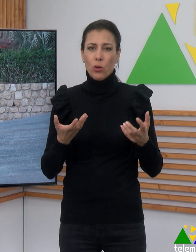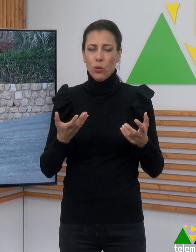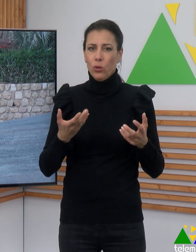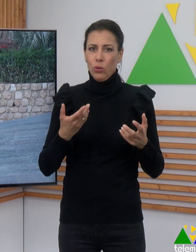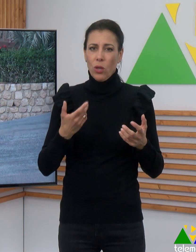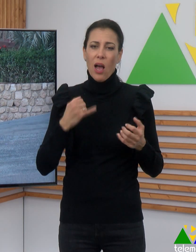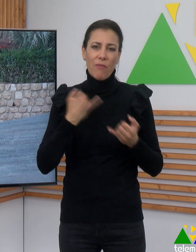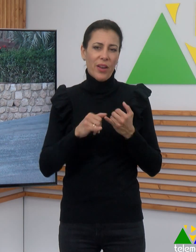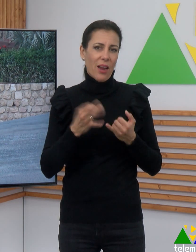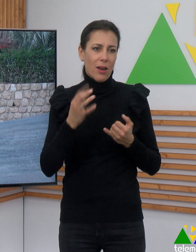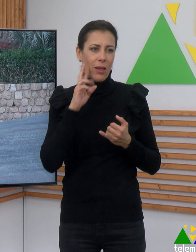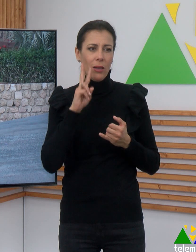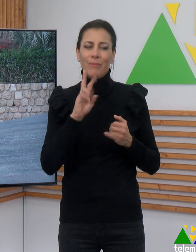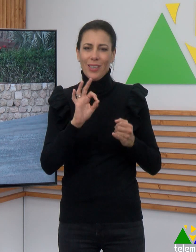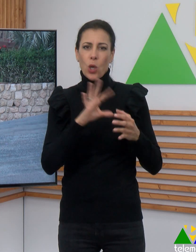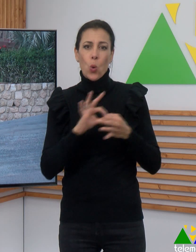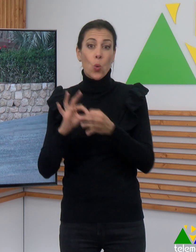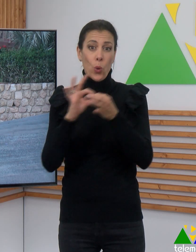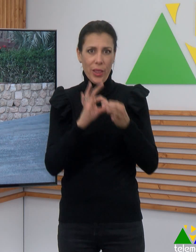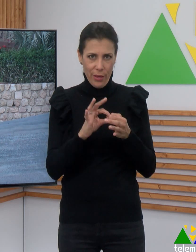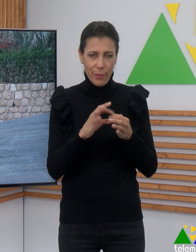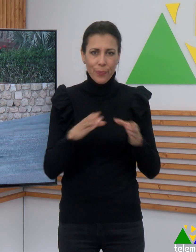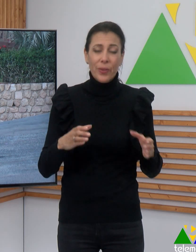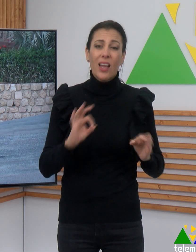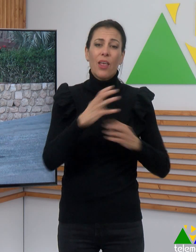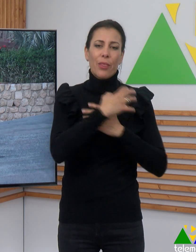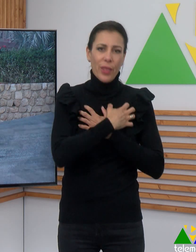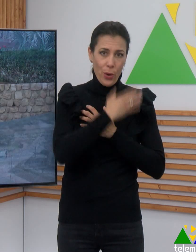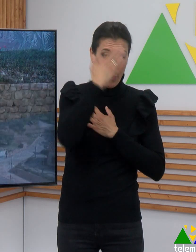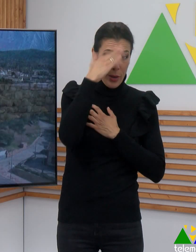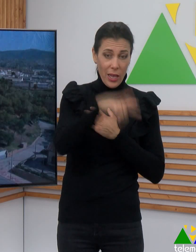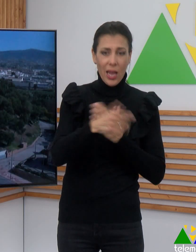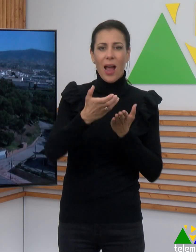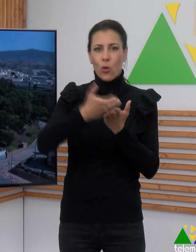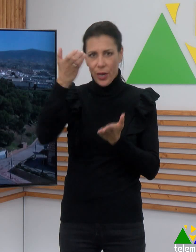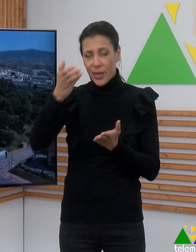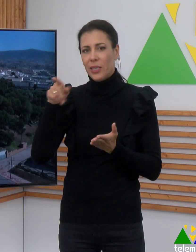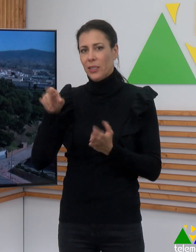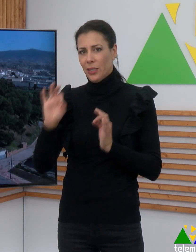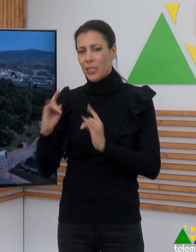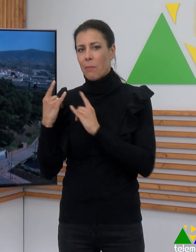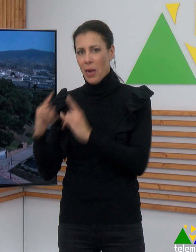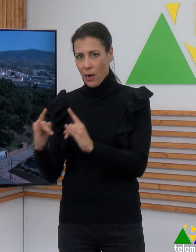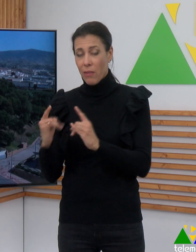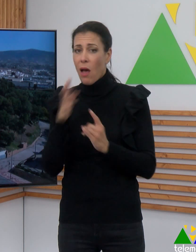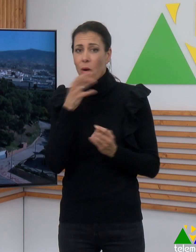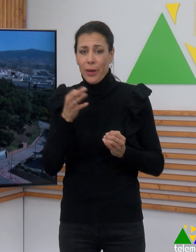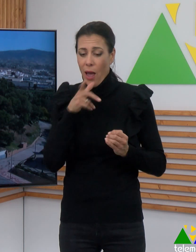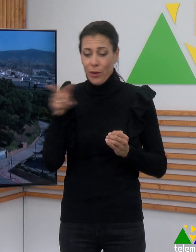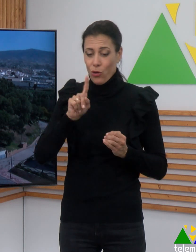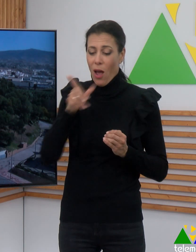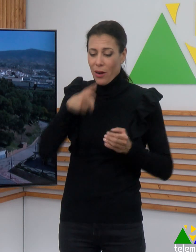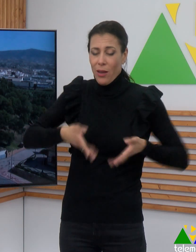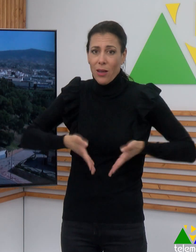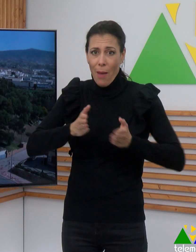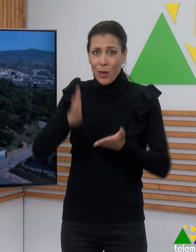creando esta unidad, como es el Cerro de la Virgen, por otro la esplanada, por otro la arcolera, ¿no? Separados por caminos, la carretera a la playa, el